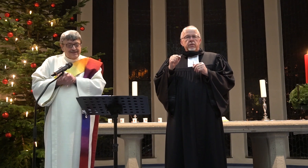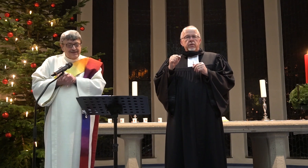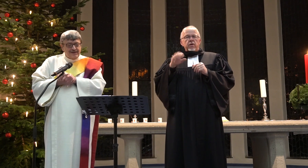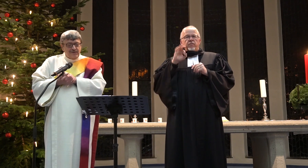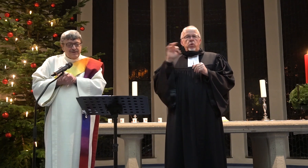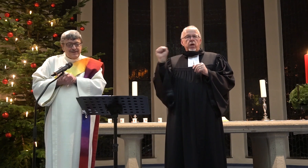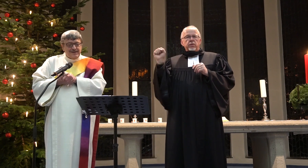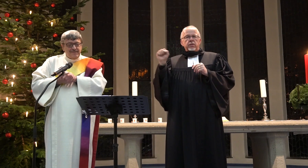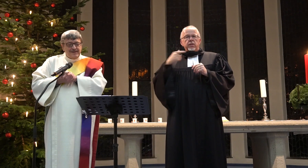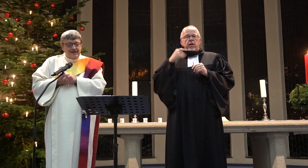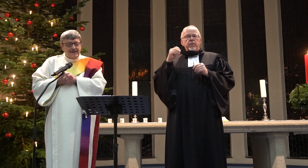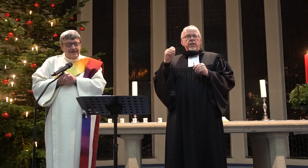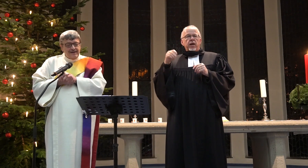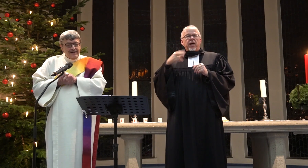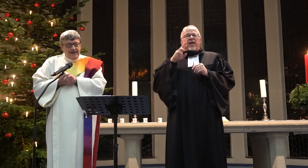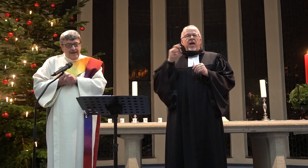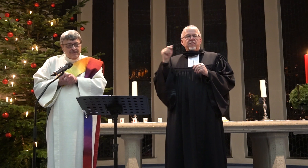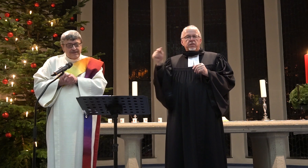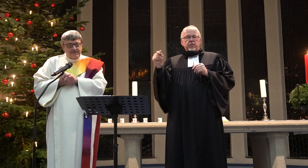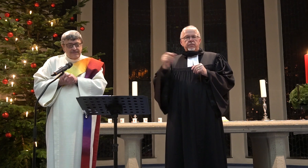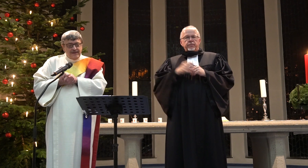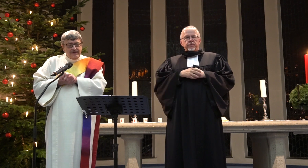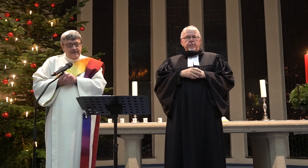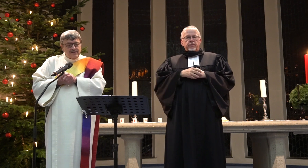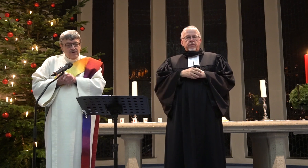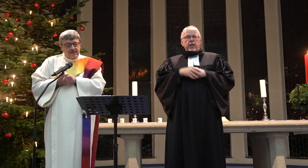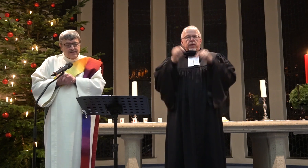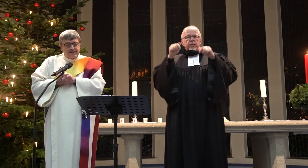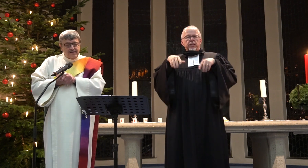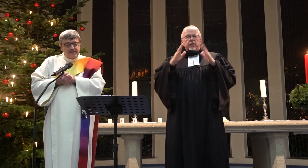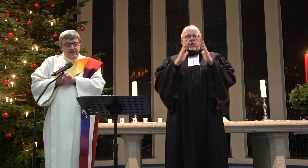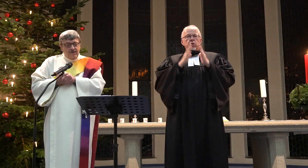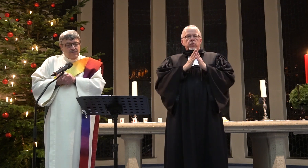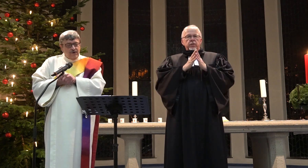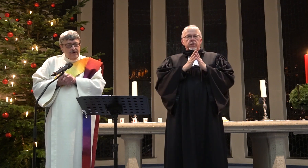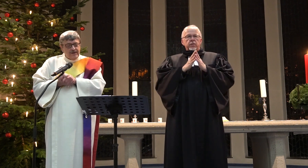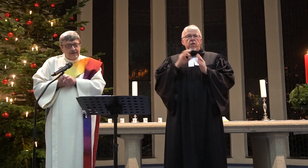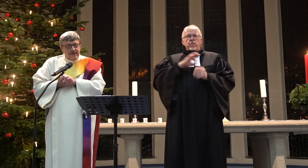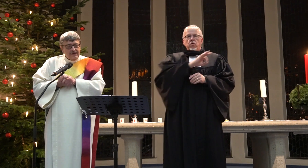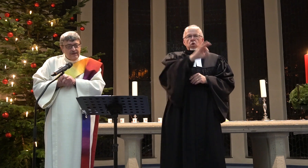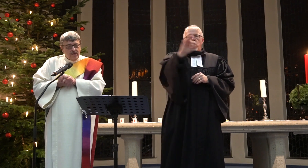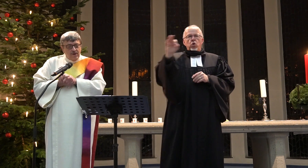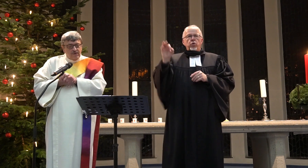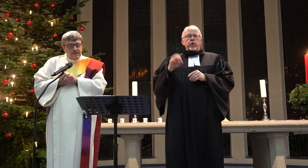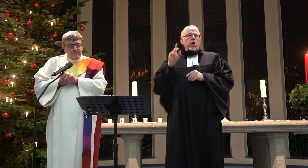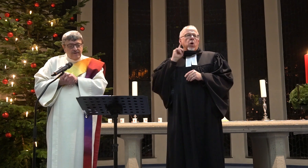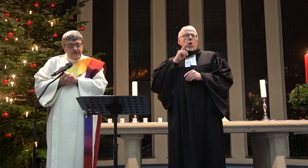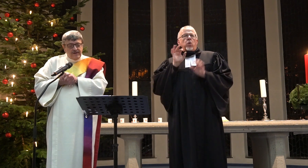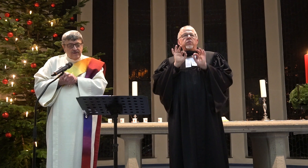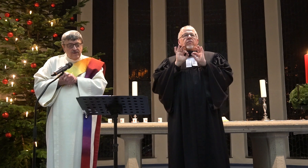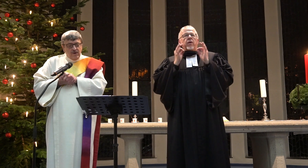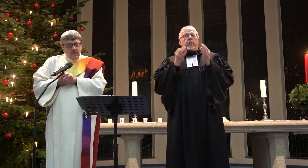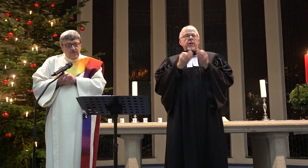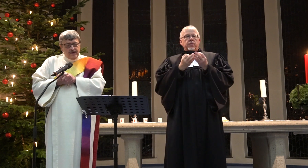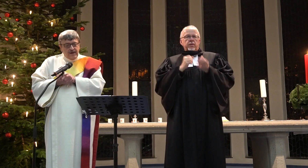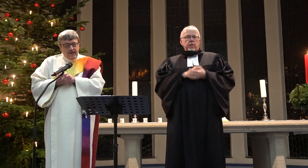Fiona Resnick und Tabitha Gerbers, diesen Gottesdienst für euch, die gehörlosen